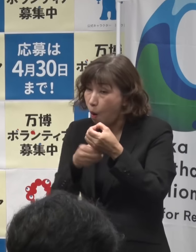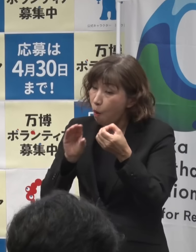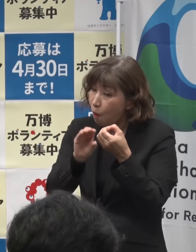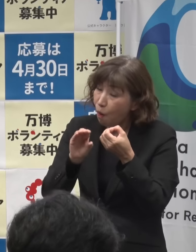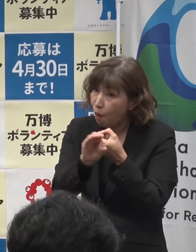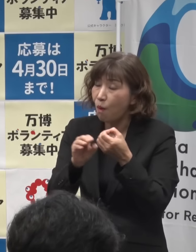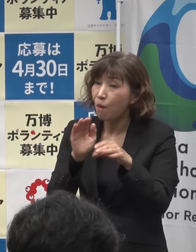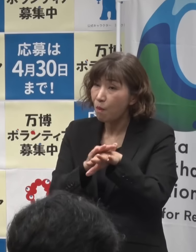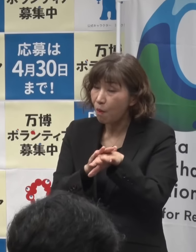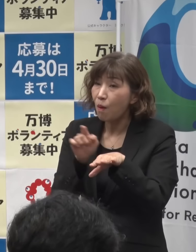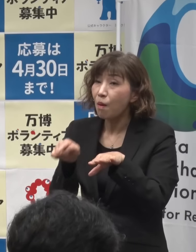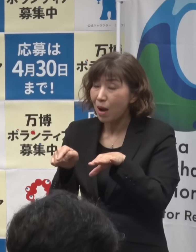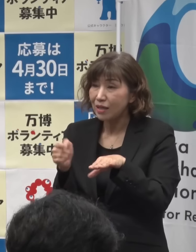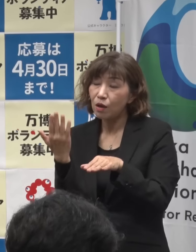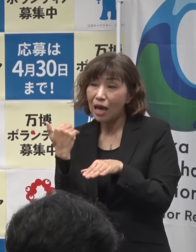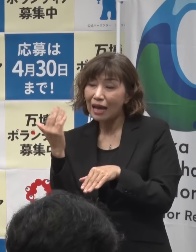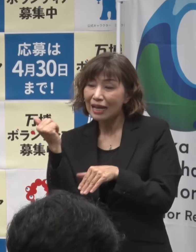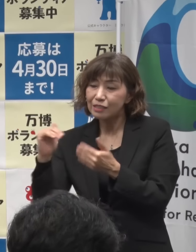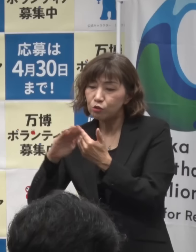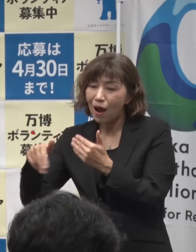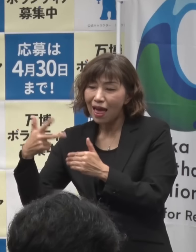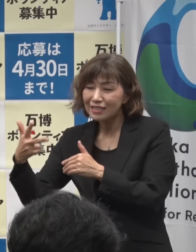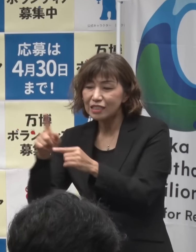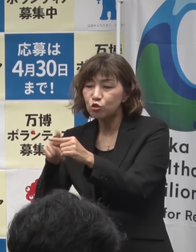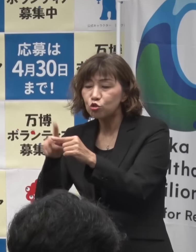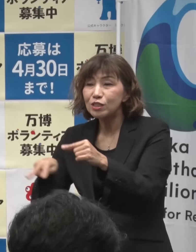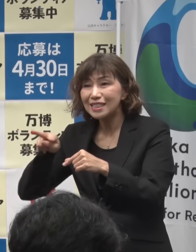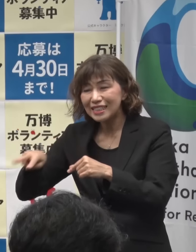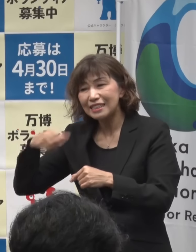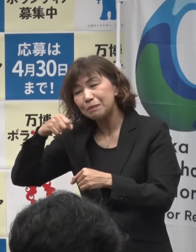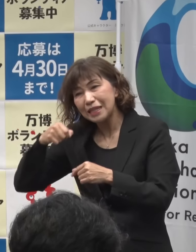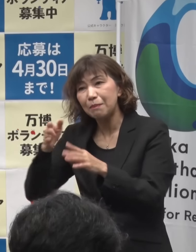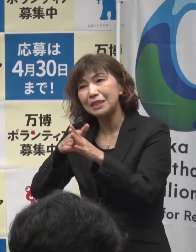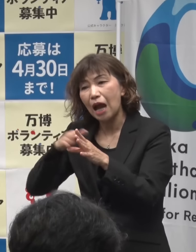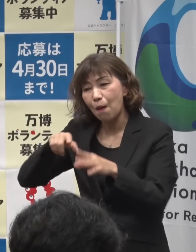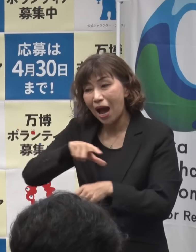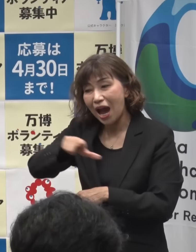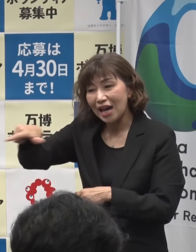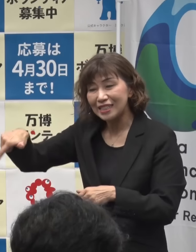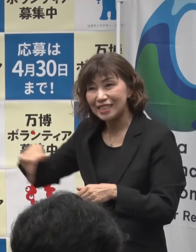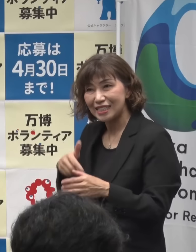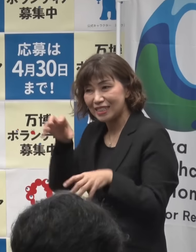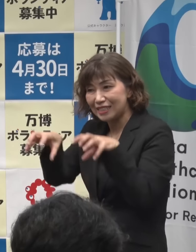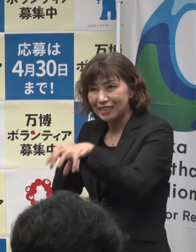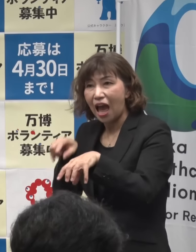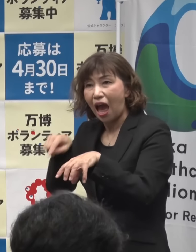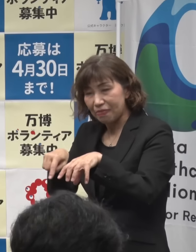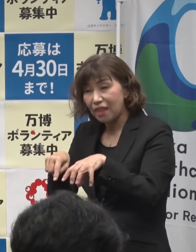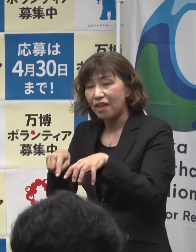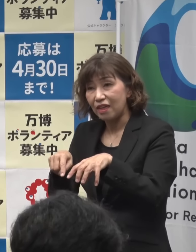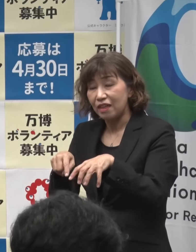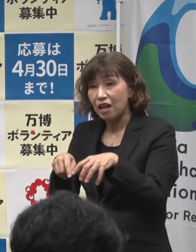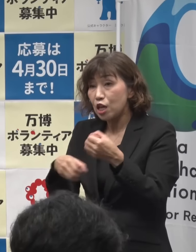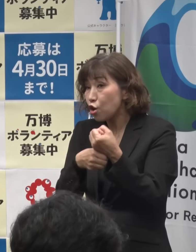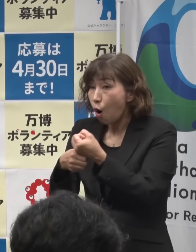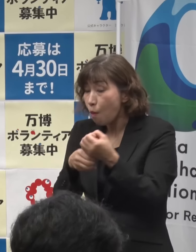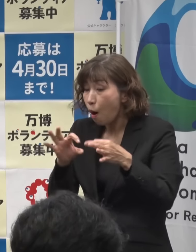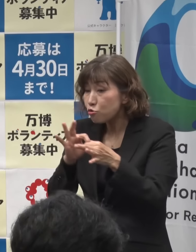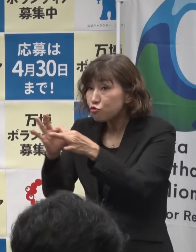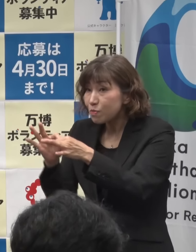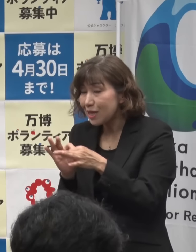の柏原市中心に行われました南大阪の南河内含めたあの新しいあの消防組合ができましたけれども、まあ、ああいった形